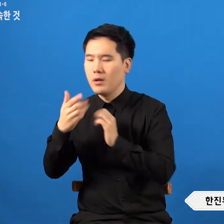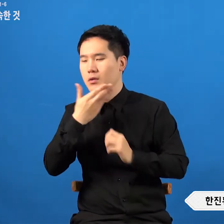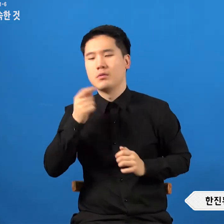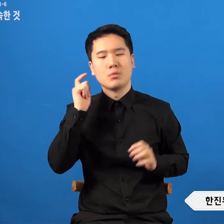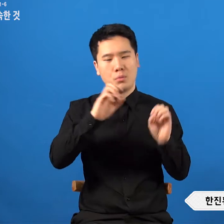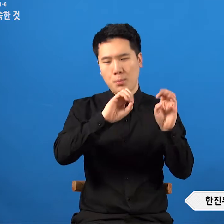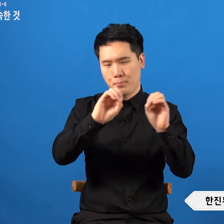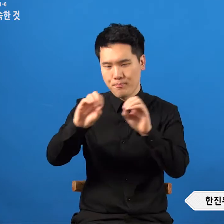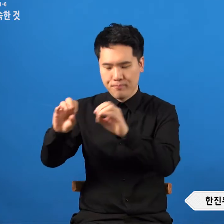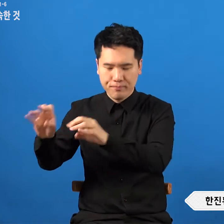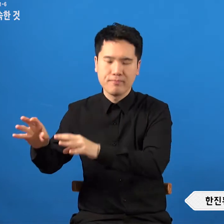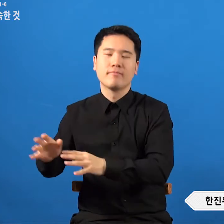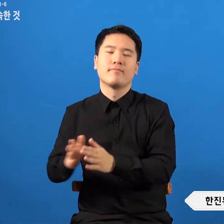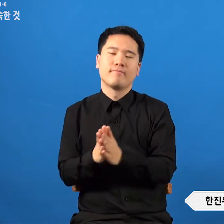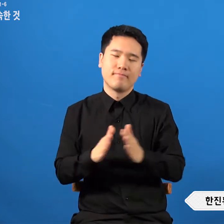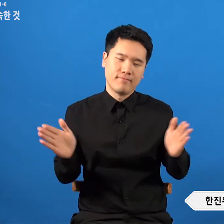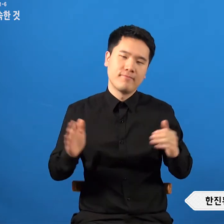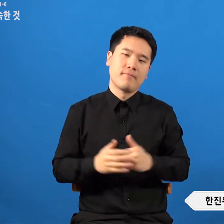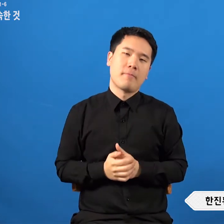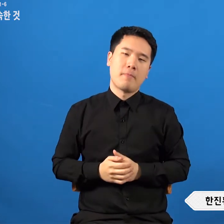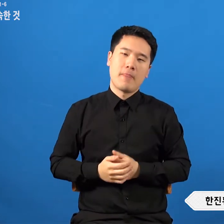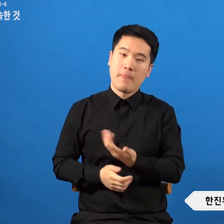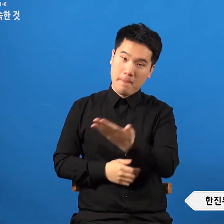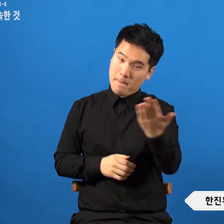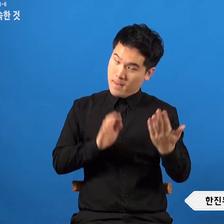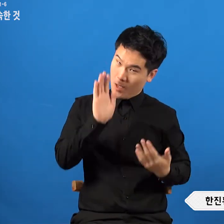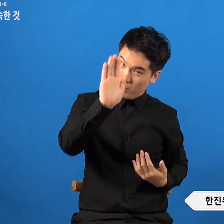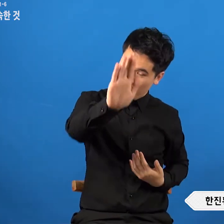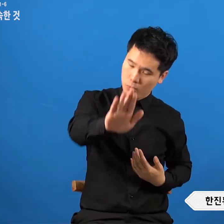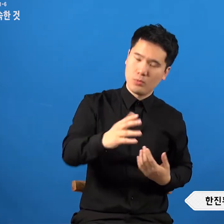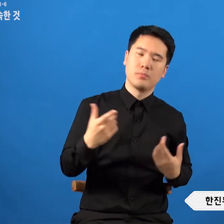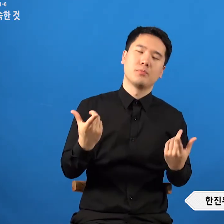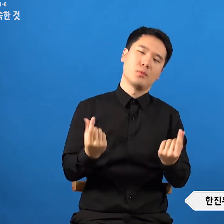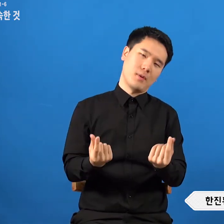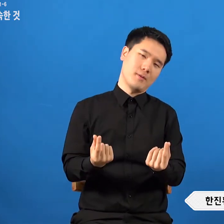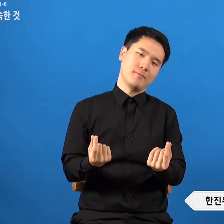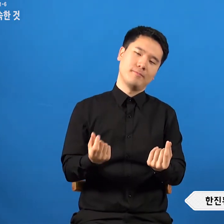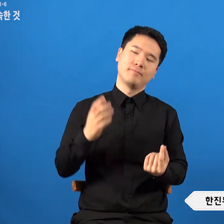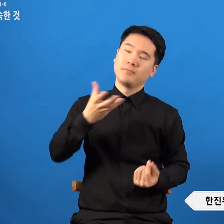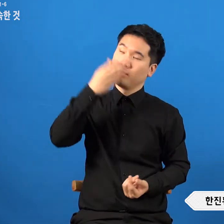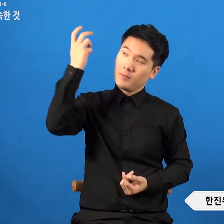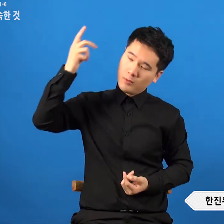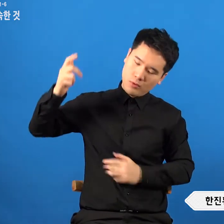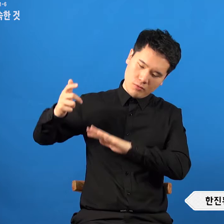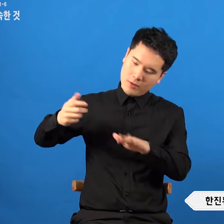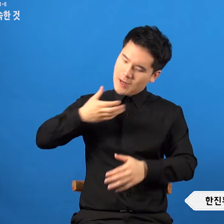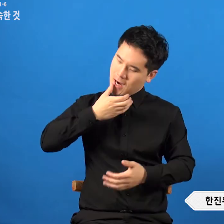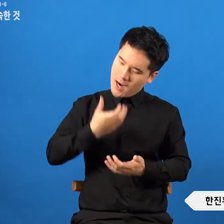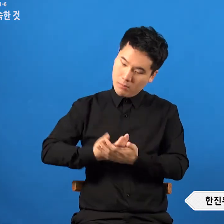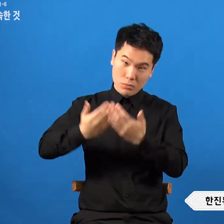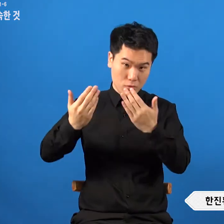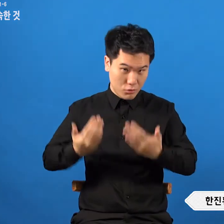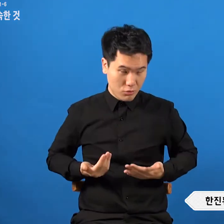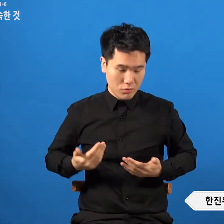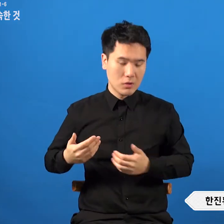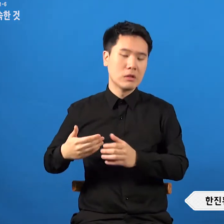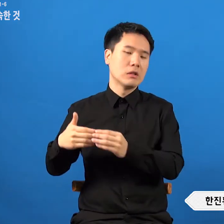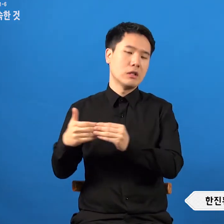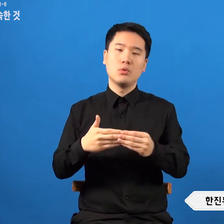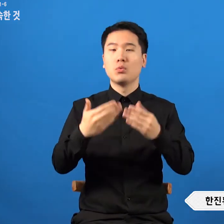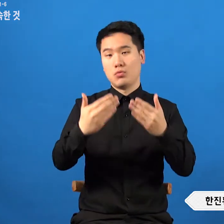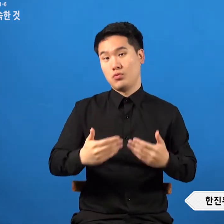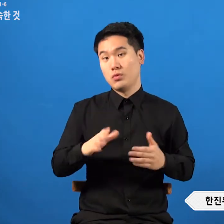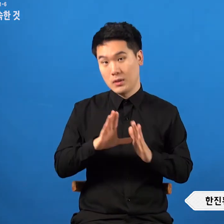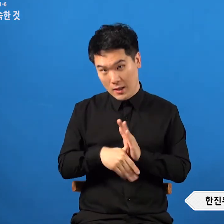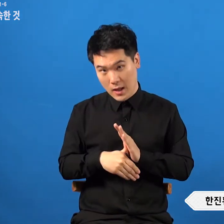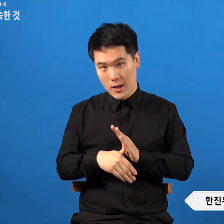그래서 순종만 잘하면 됩니다. 앞으로의 사역도 마찬가지입니다. 성령께서 우리를 감동시키시고